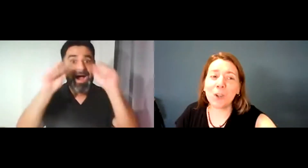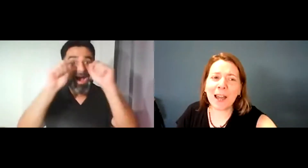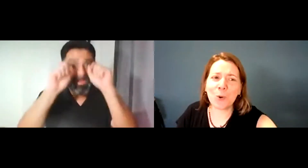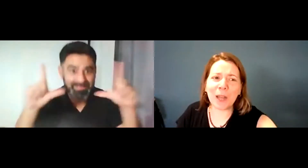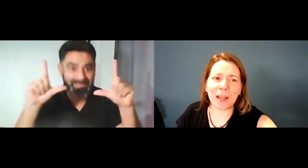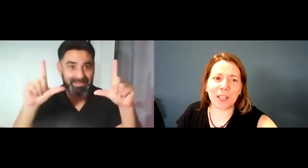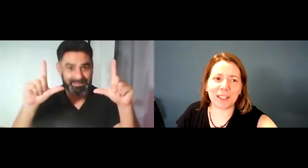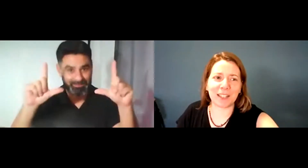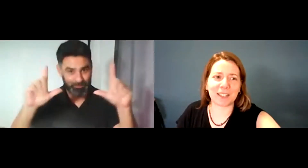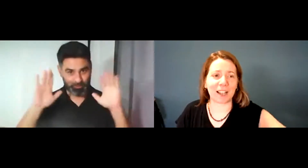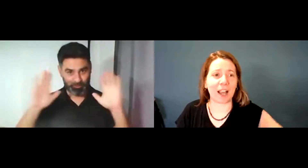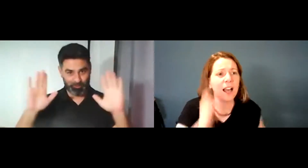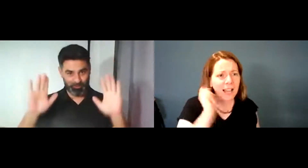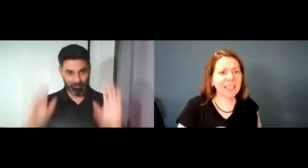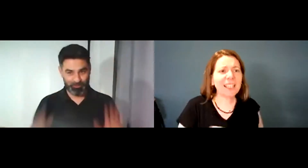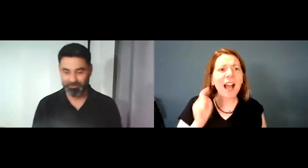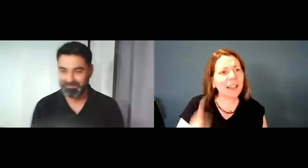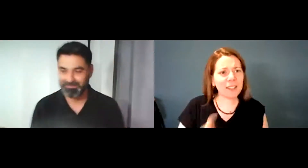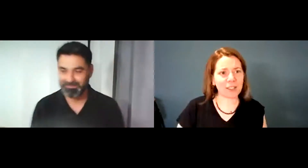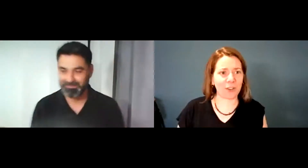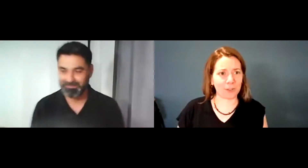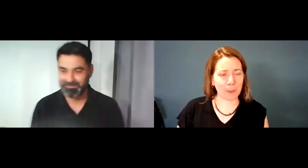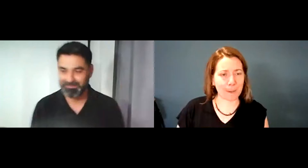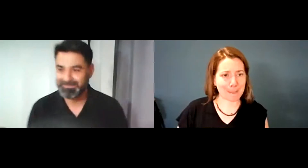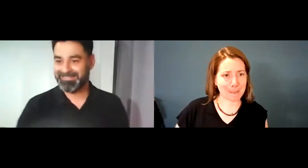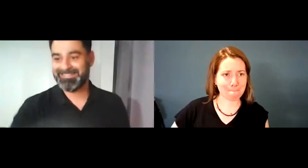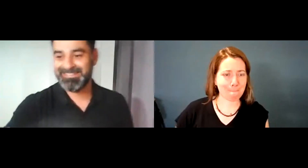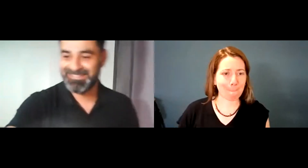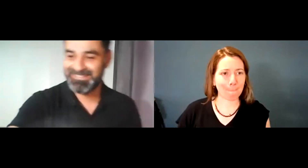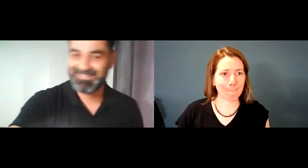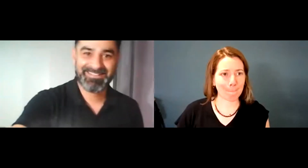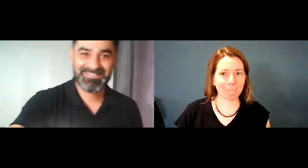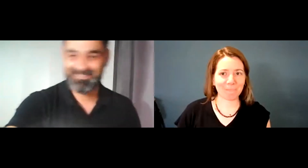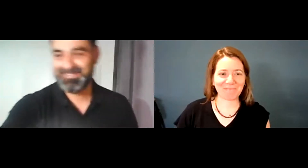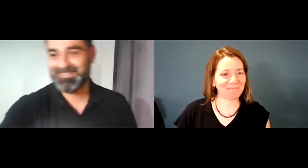por las dudas la voy a tener cerca. Así que atención. A ver.